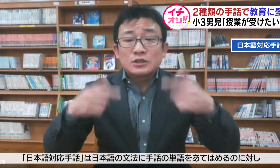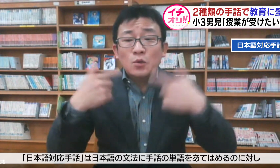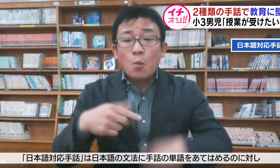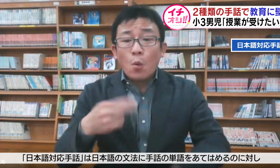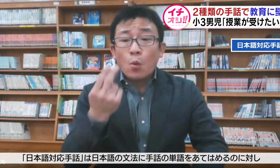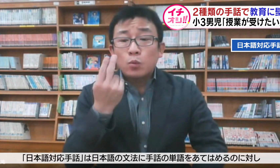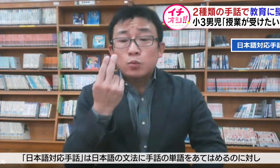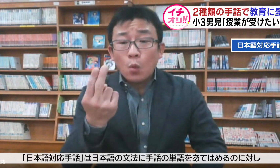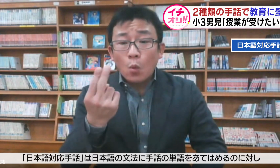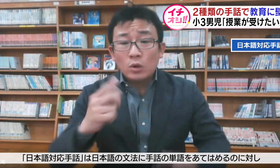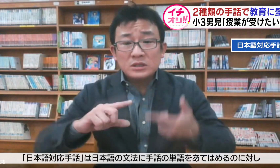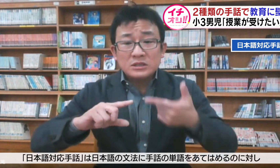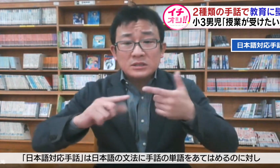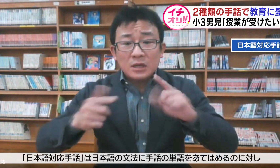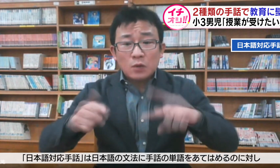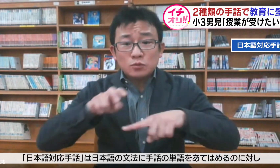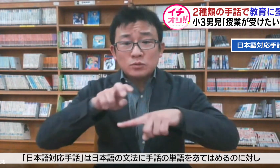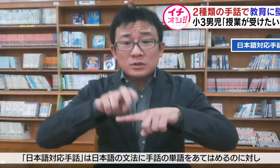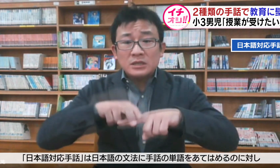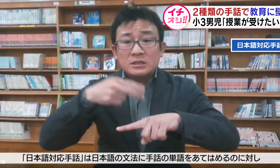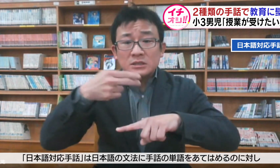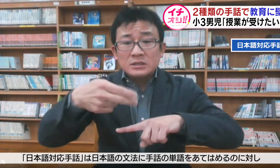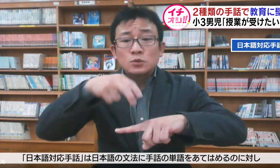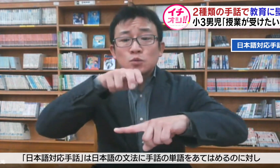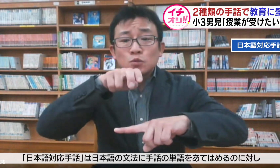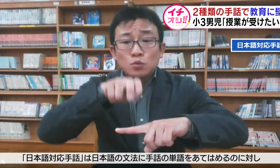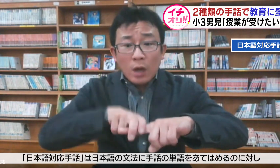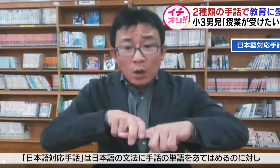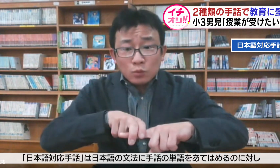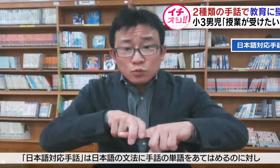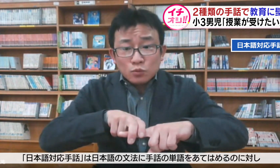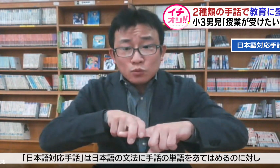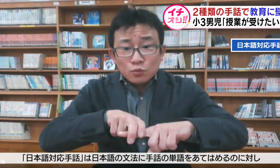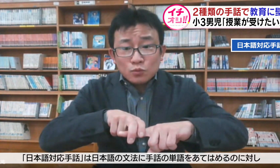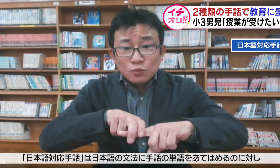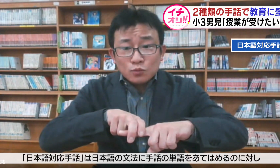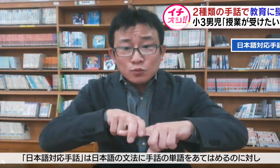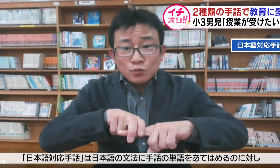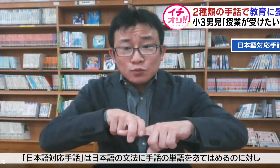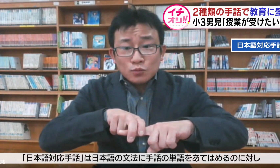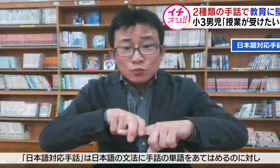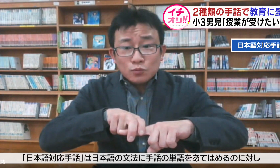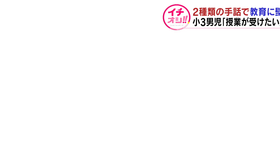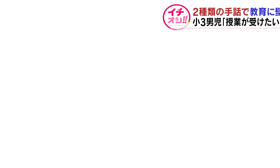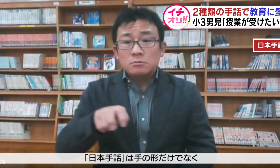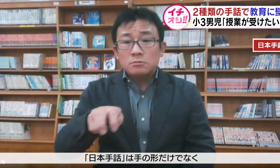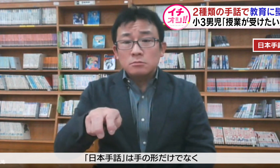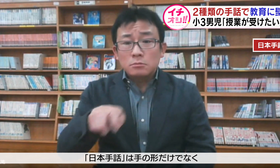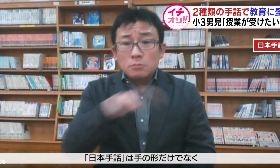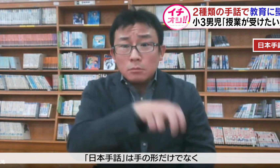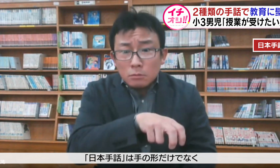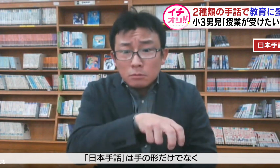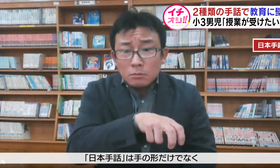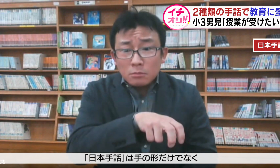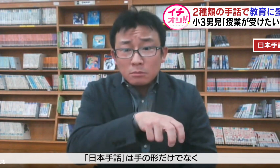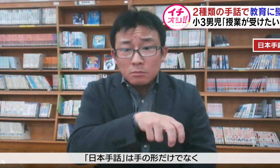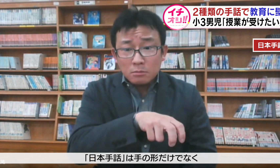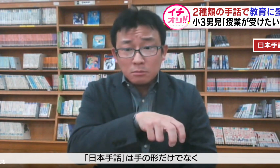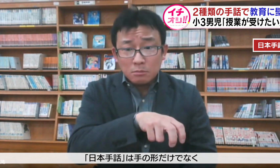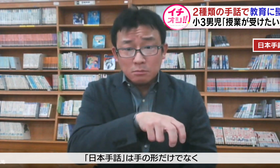日本語対応手話は日本語の文法に手話の単語を当てはめるのに対し日本酒話は